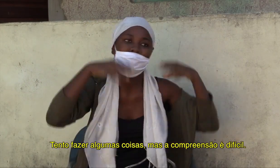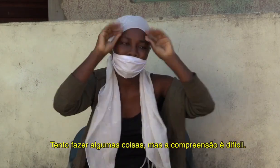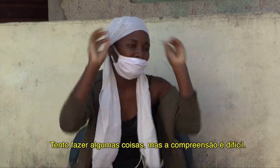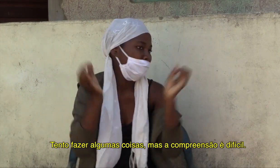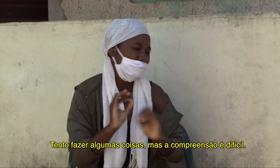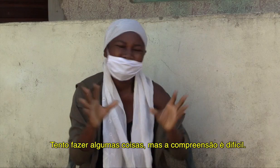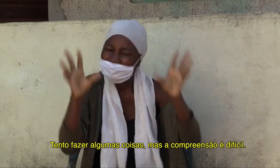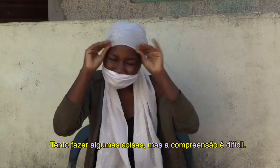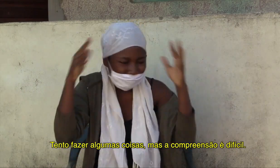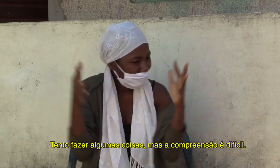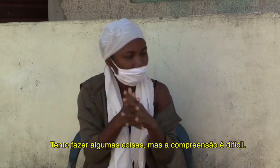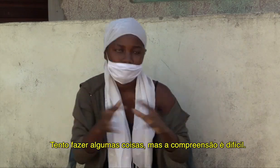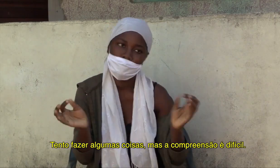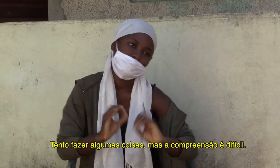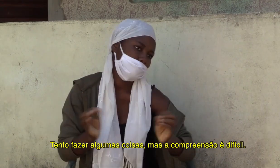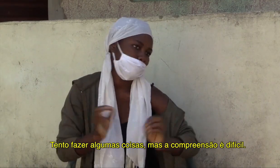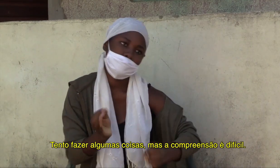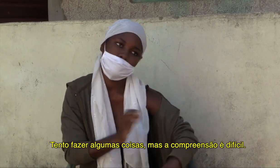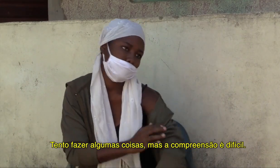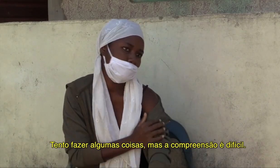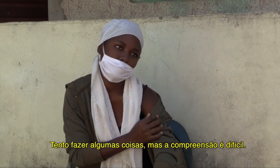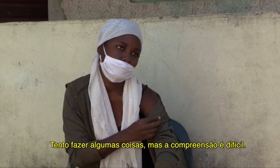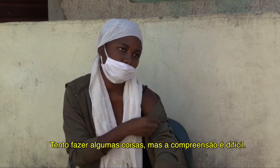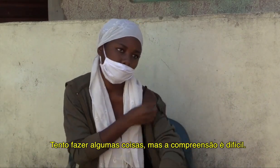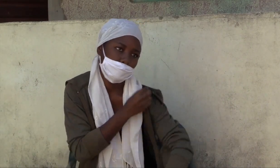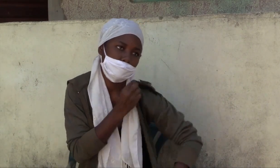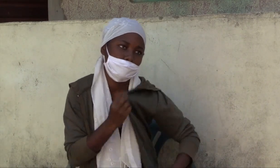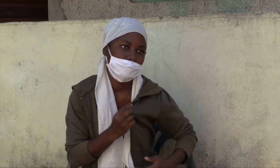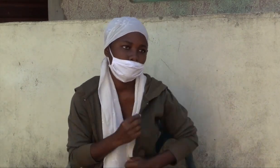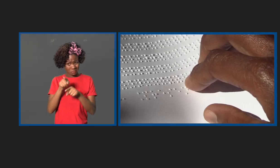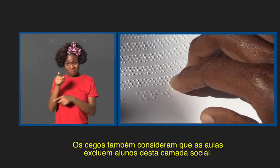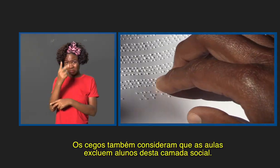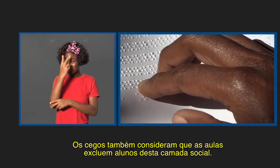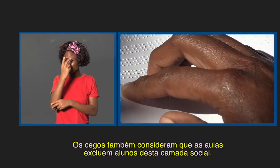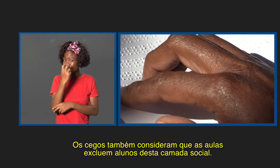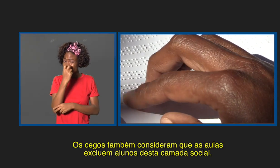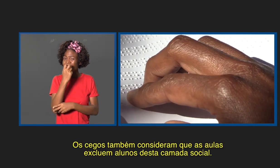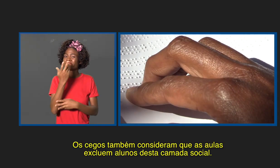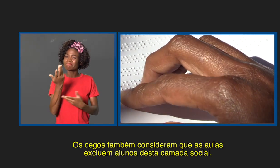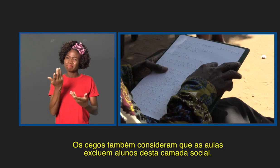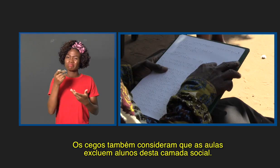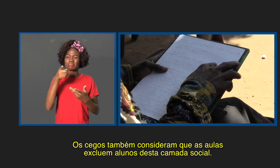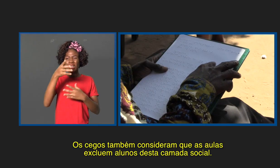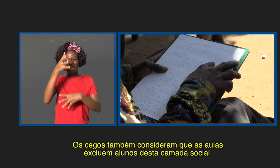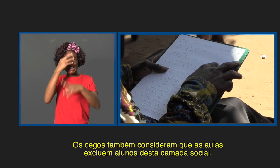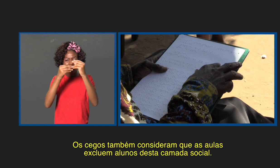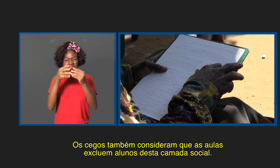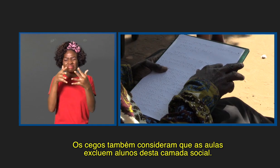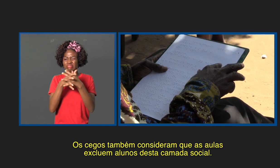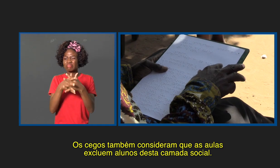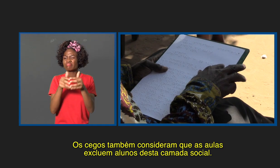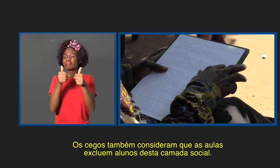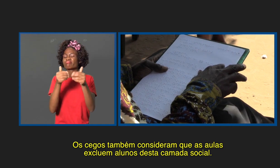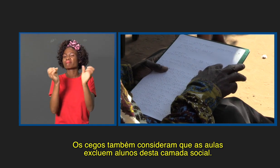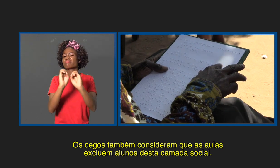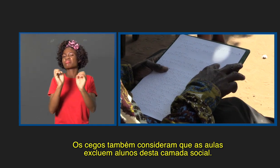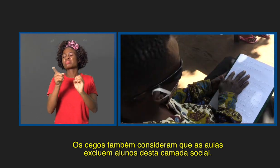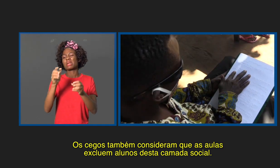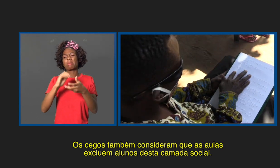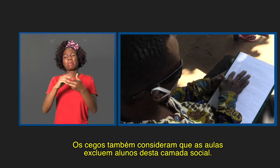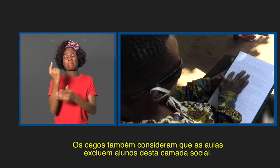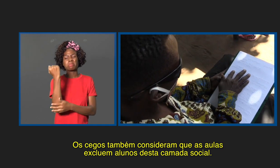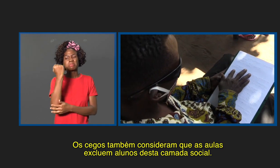eu tenho feito, mas a compreensão é muito complicada. Os cegos também consideram que as aulas